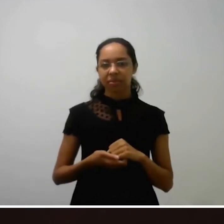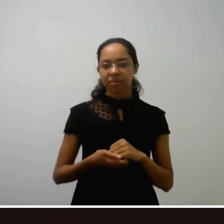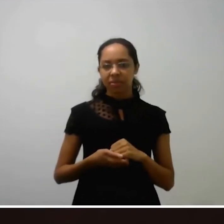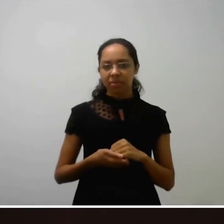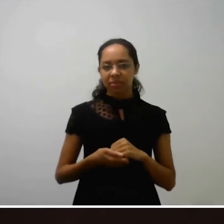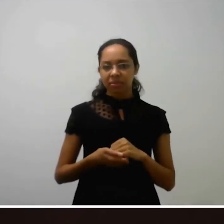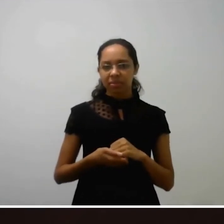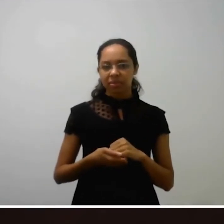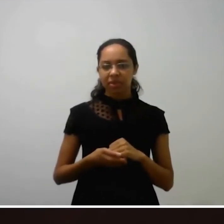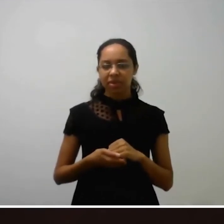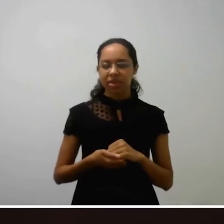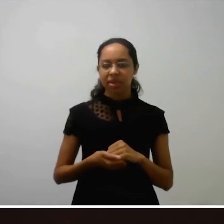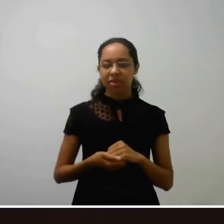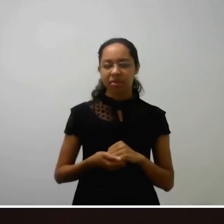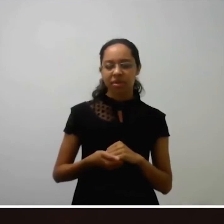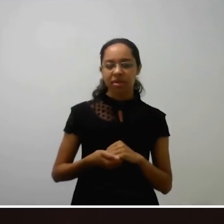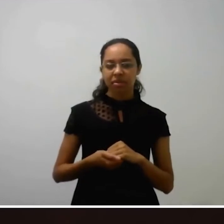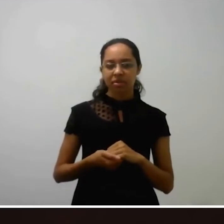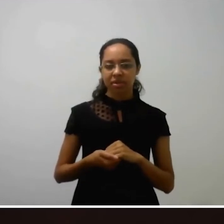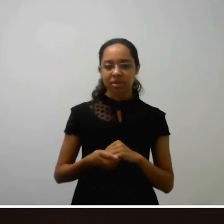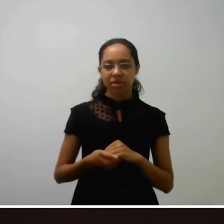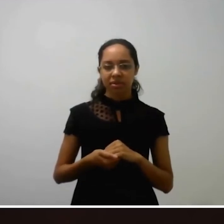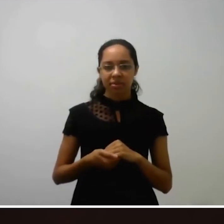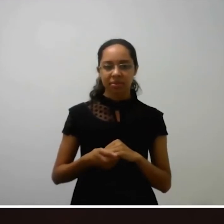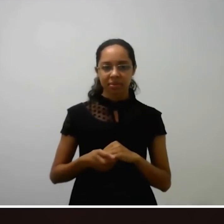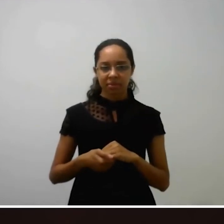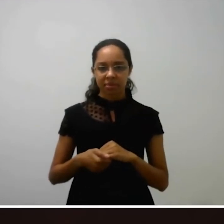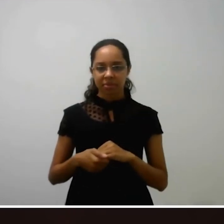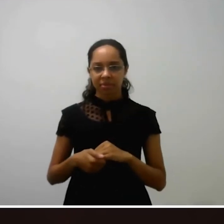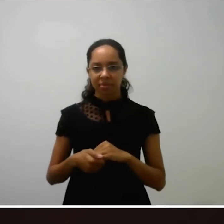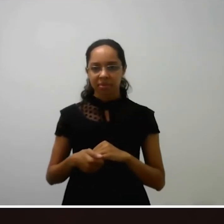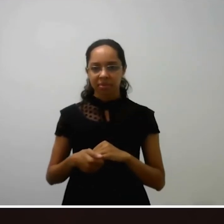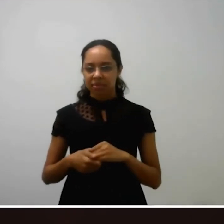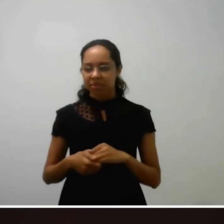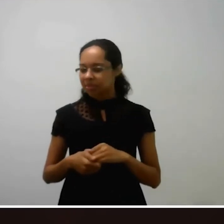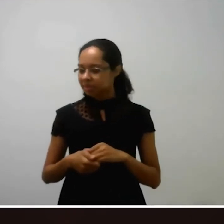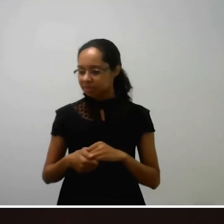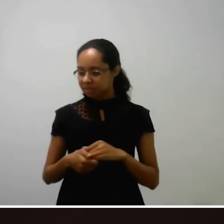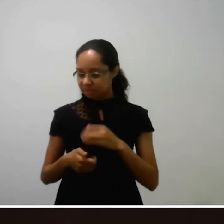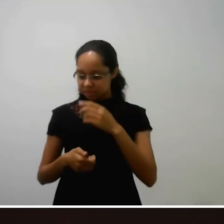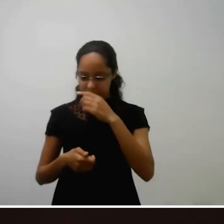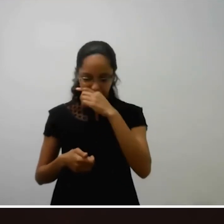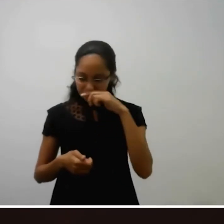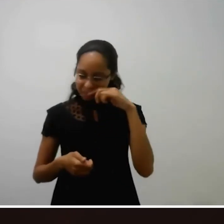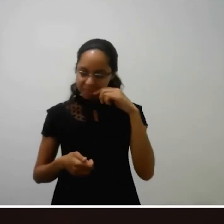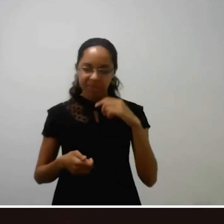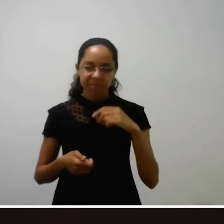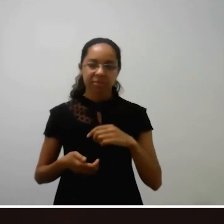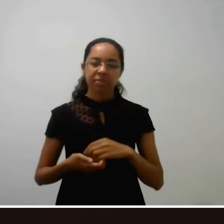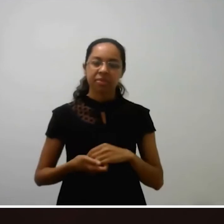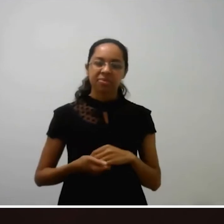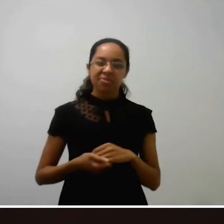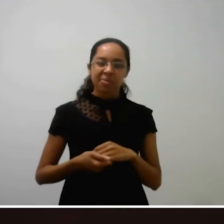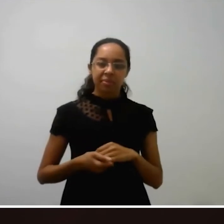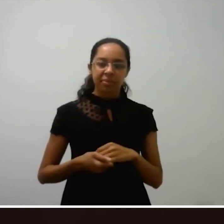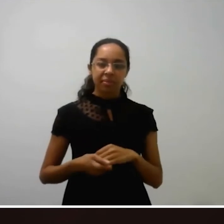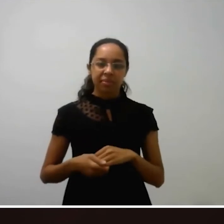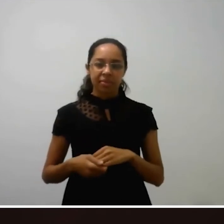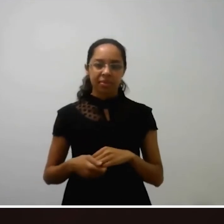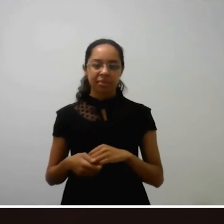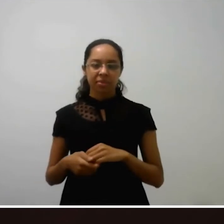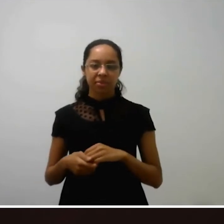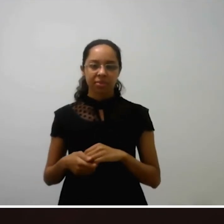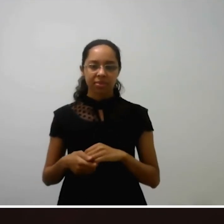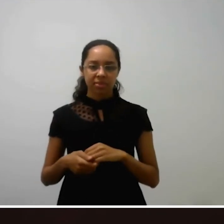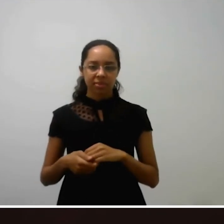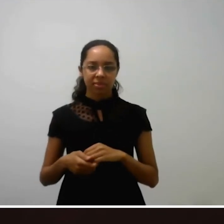aos valdenses. E o nome Languedoc foi dado a essas províncias do sul da França